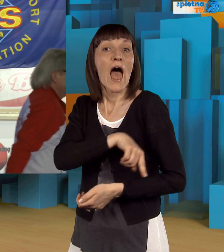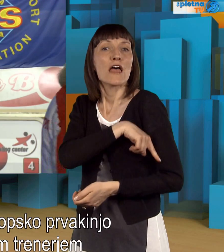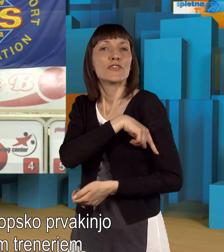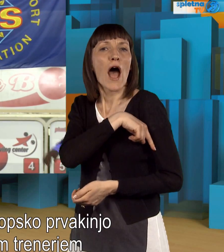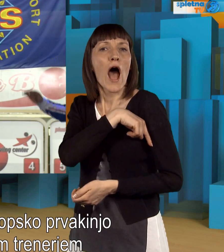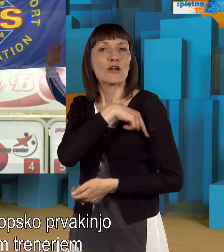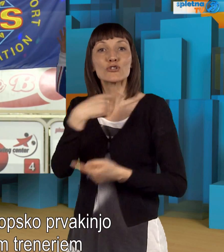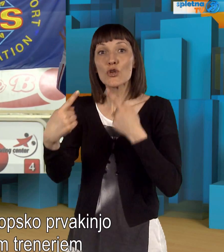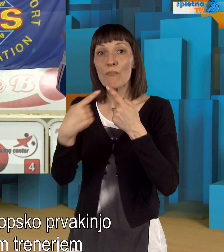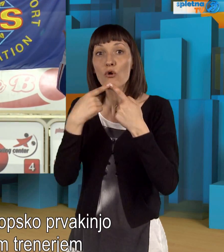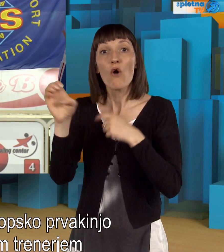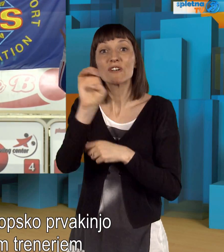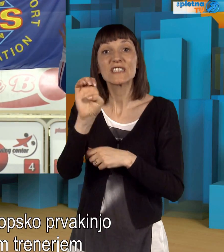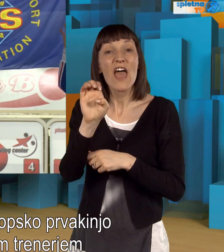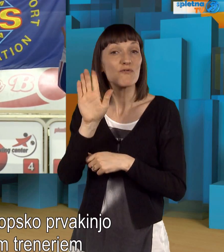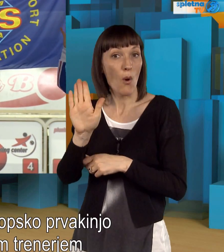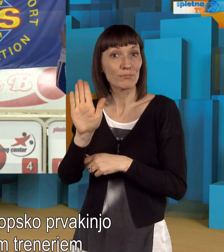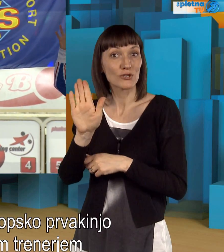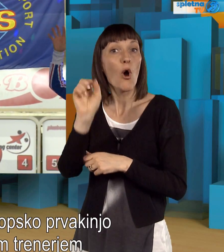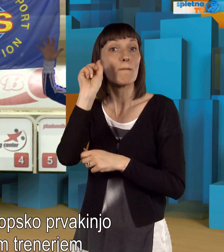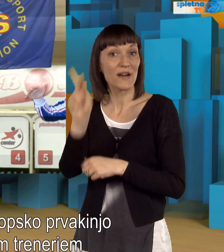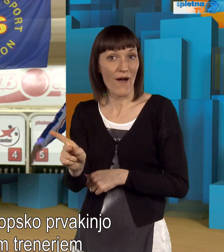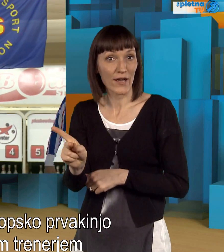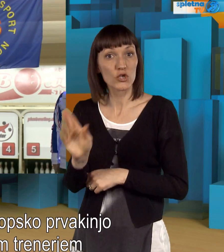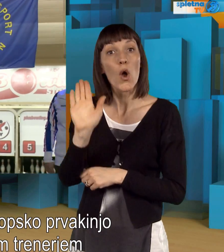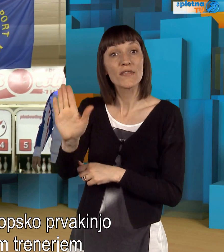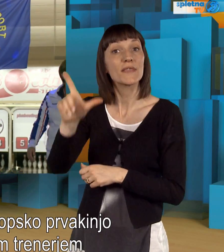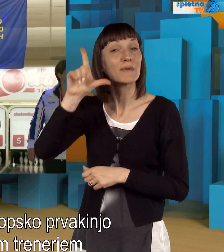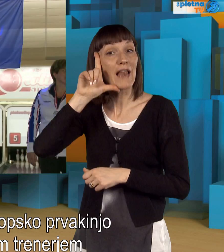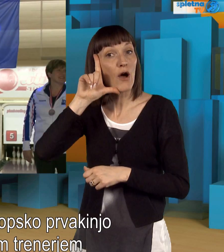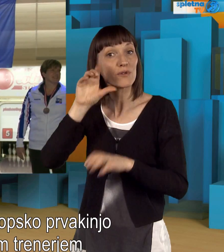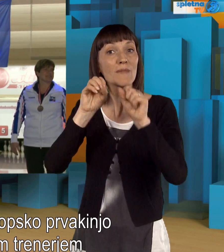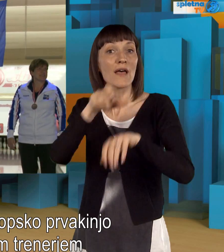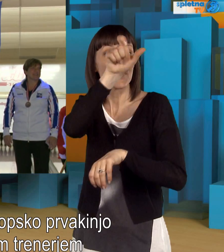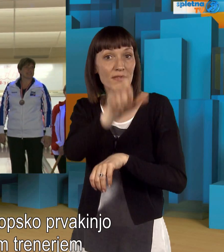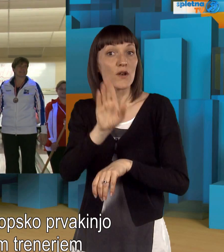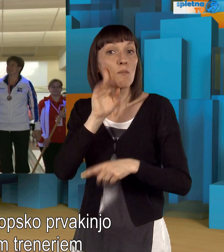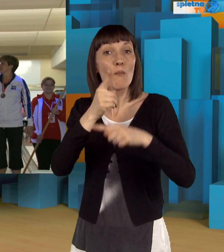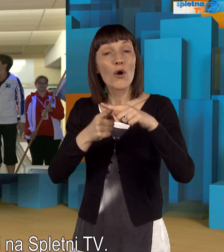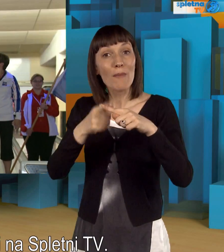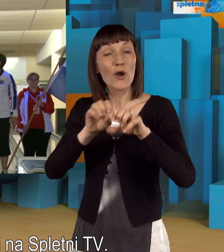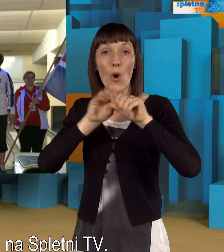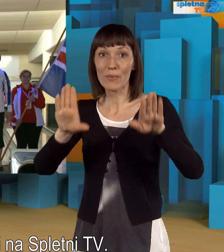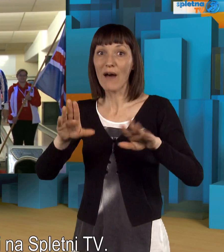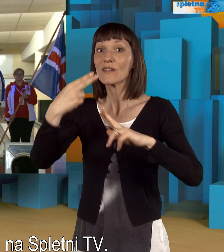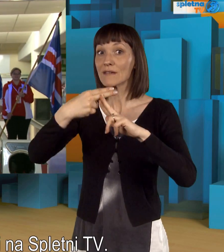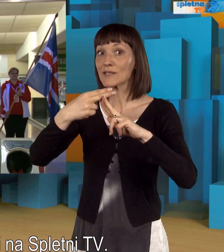Daljši pogovor z evropsko prvakinjo in njenim glavnim trenerjem bomo kmalu objavili na spletni TV.